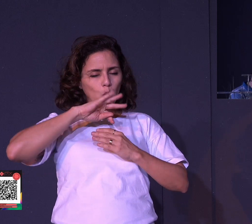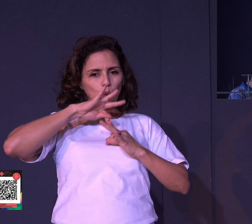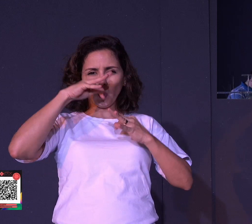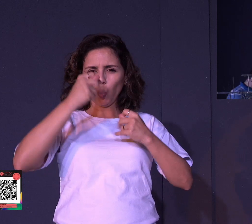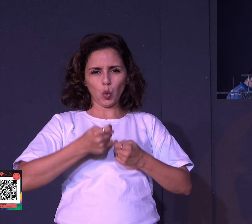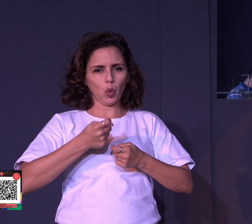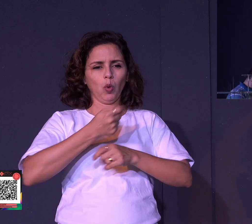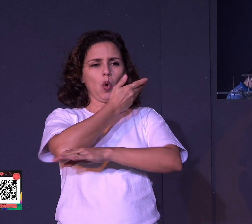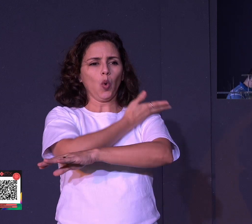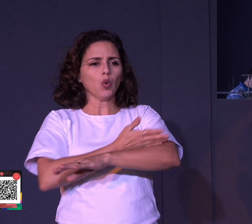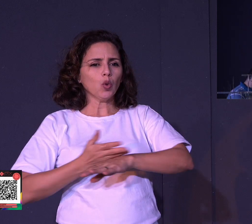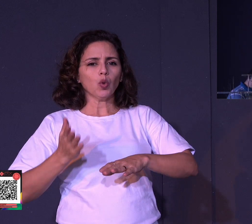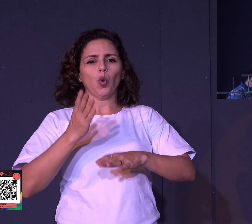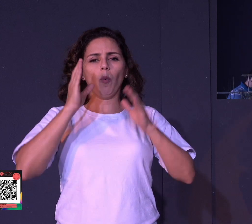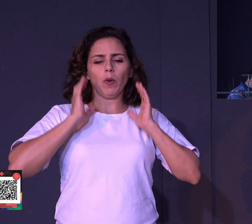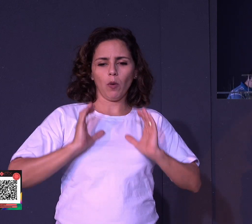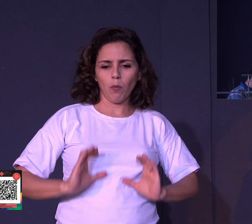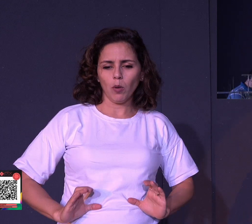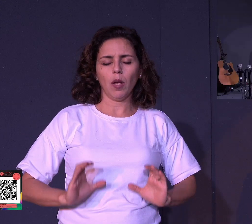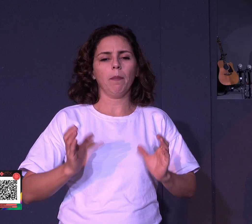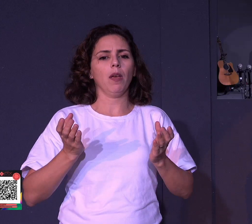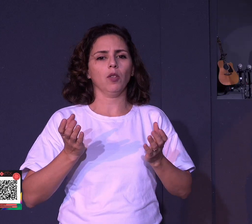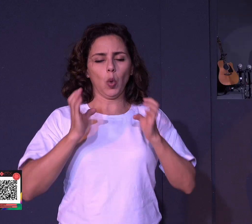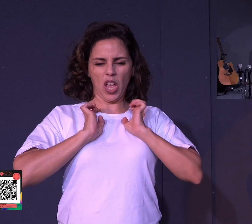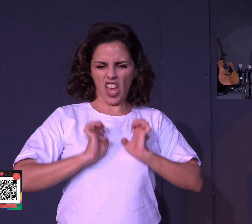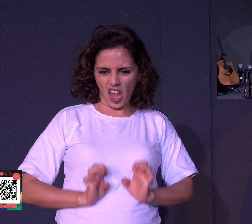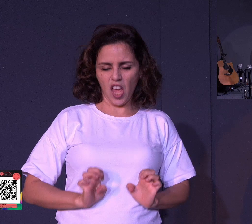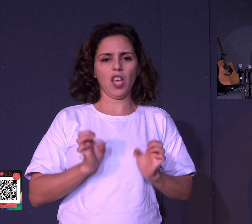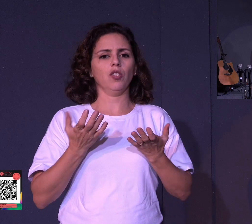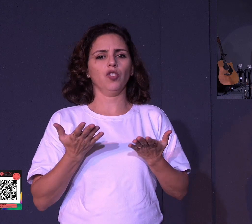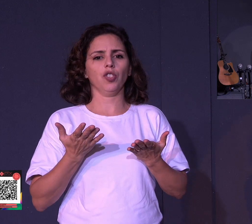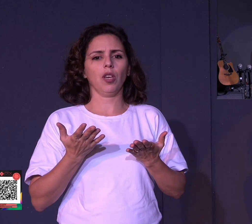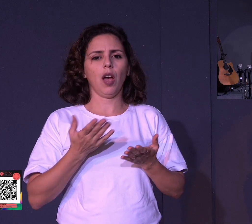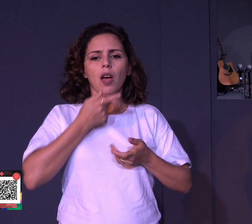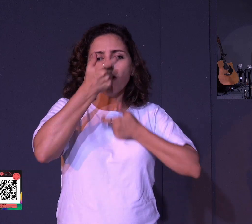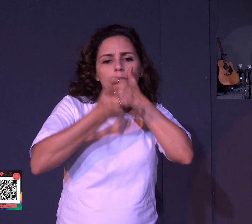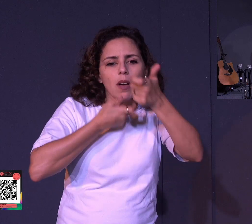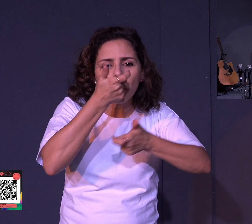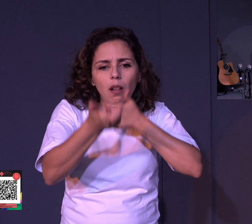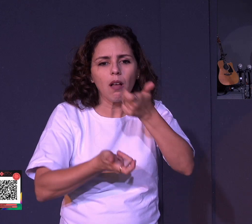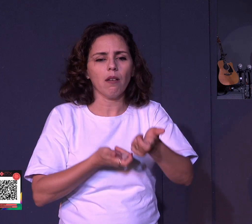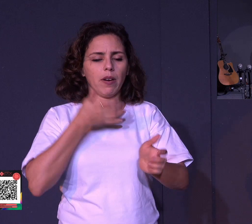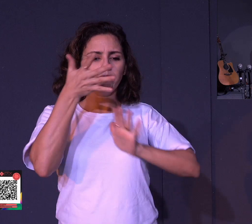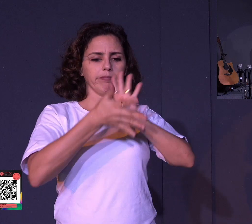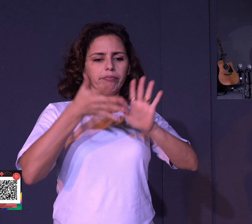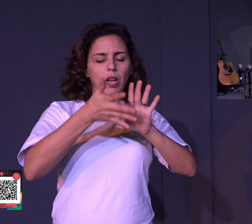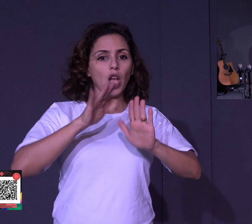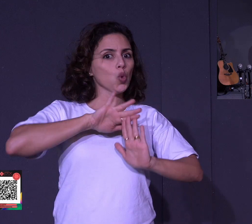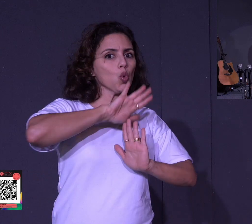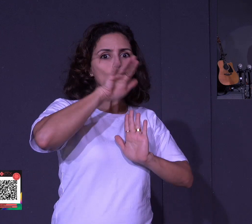palavras, comportamento deve honrar a Deus e respeitar o nosso próximo. É isso que tem que estar na nossa mente.